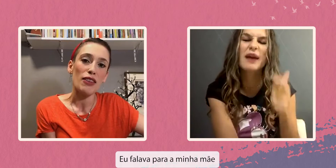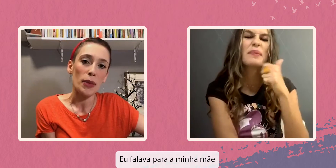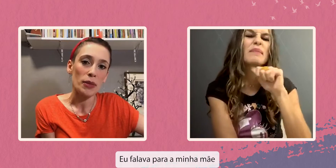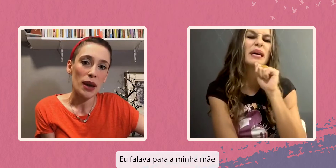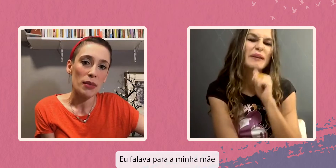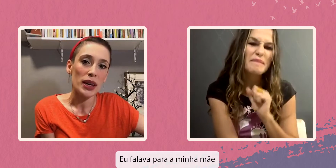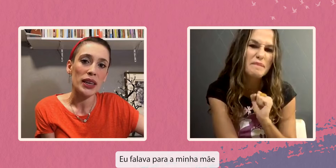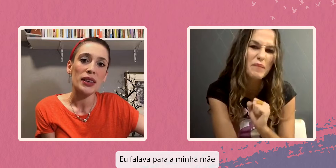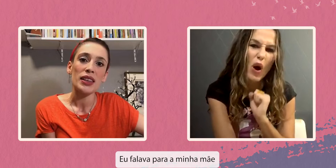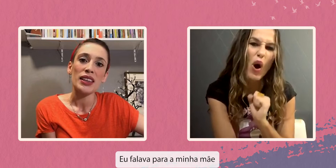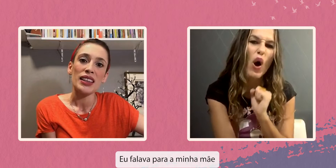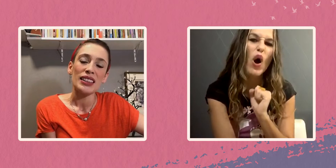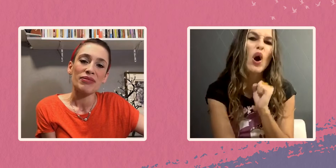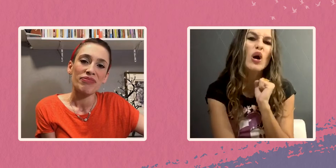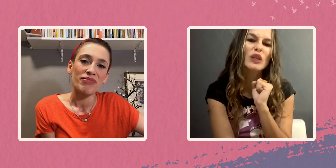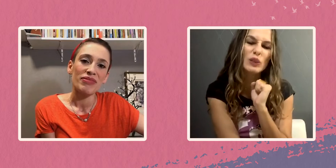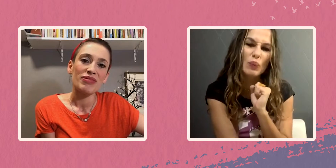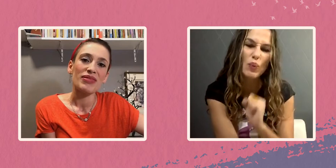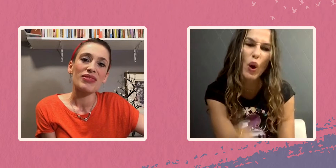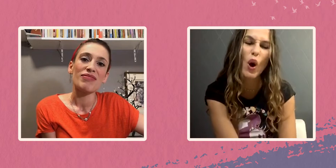Eu falava para minha mãe